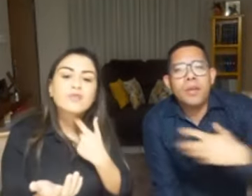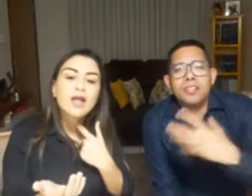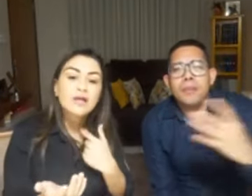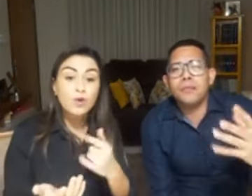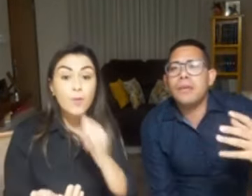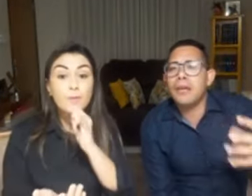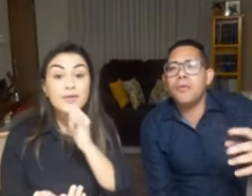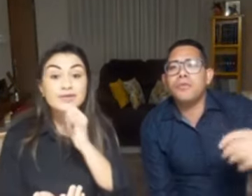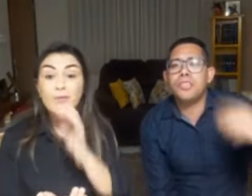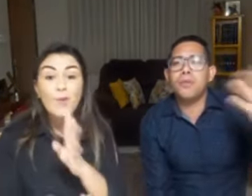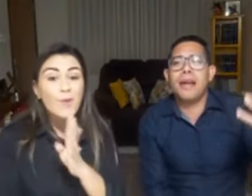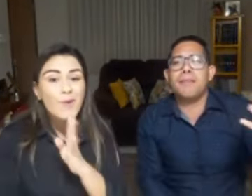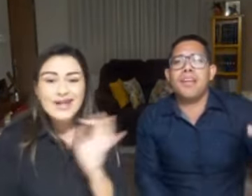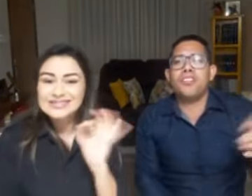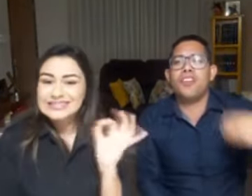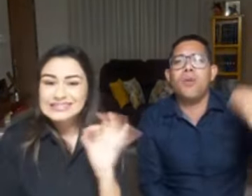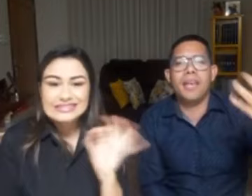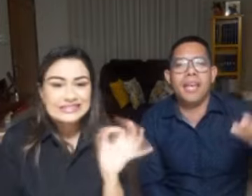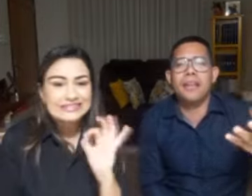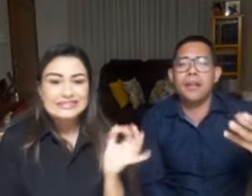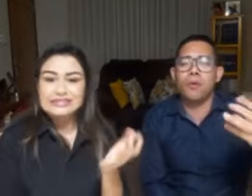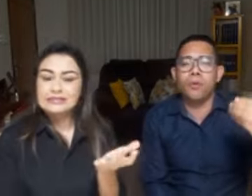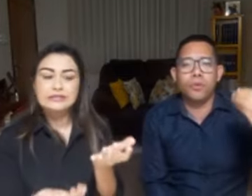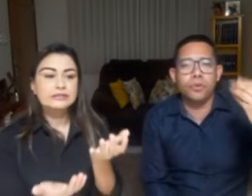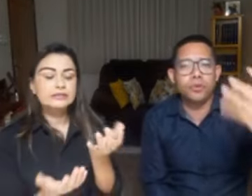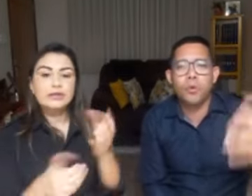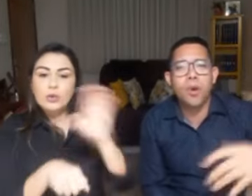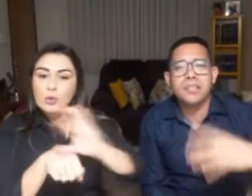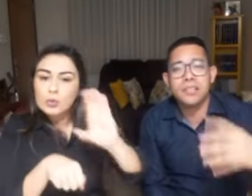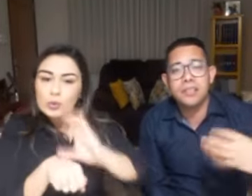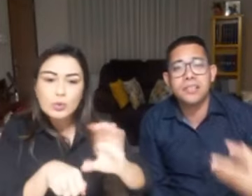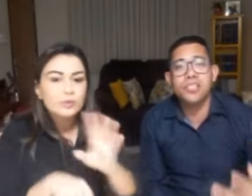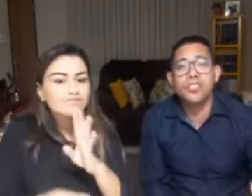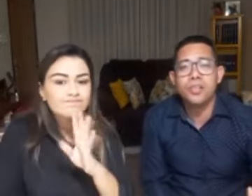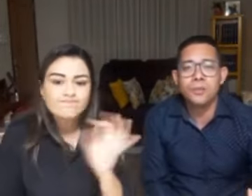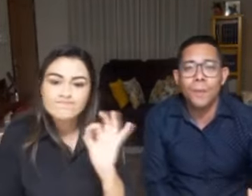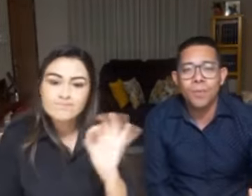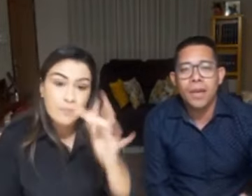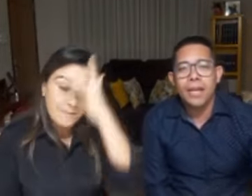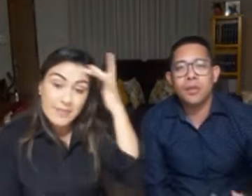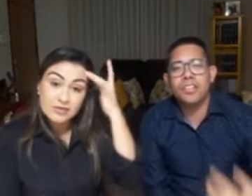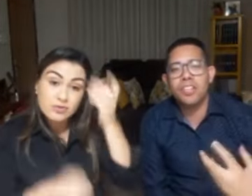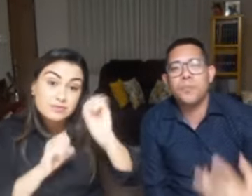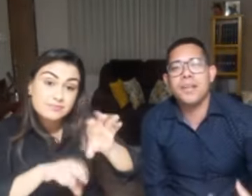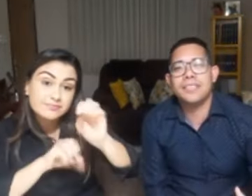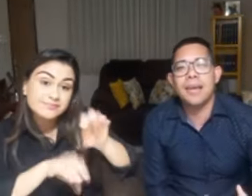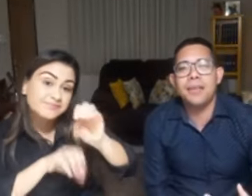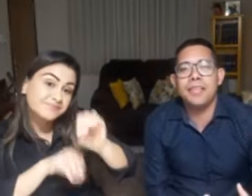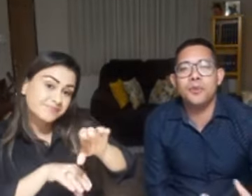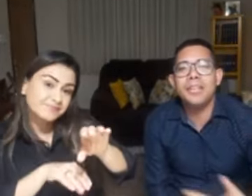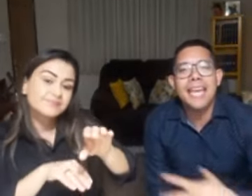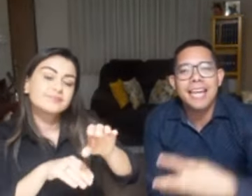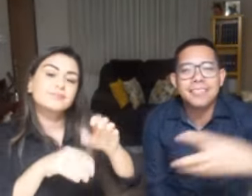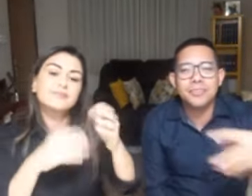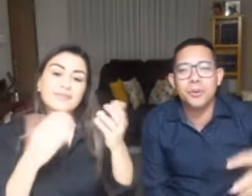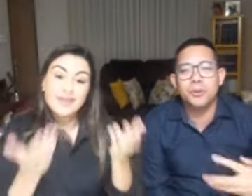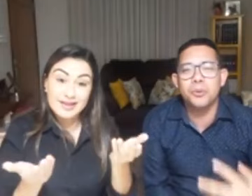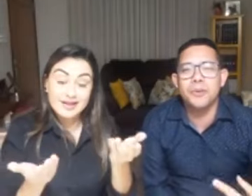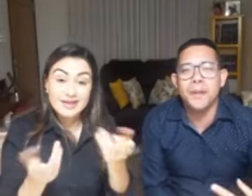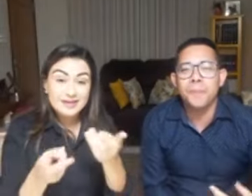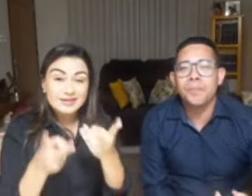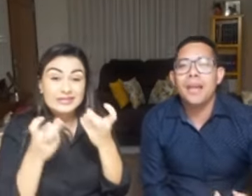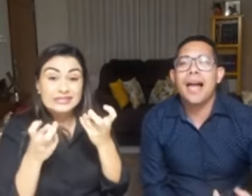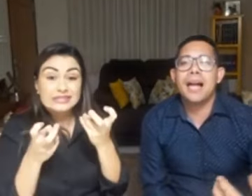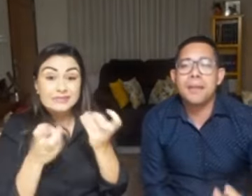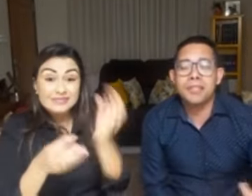tem conhecimento nenhum secularmente de alguém que dá um curso ou coisas desse sentido. Então a gente percebe que toda essa